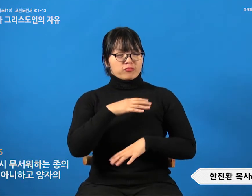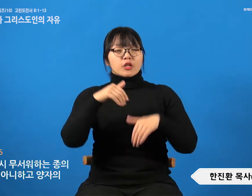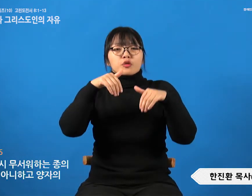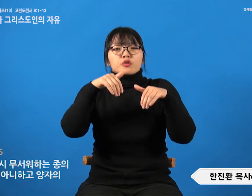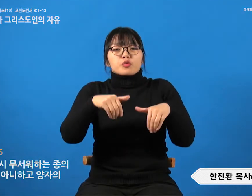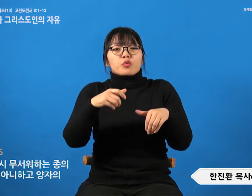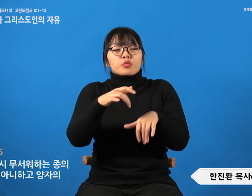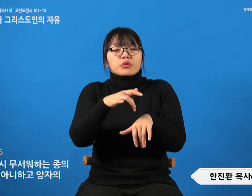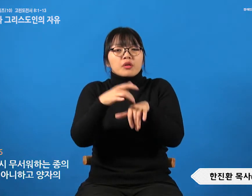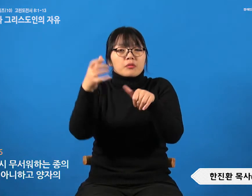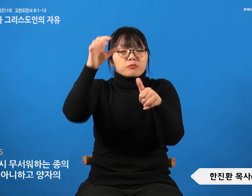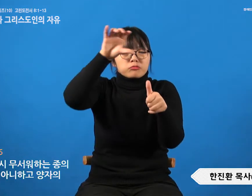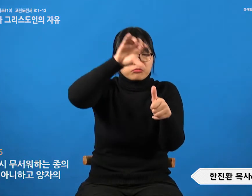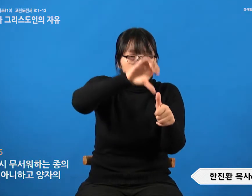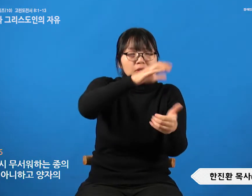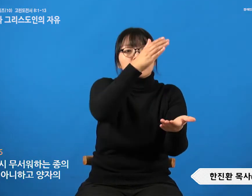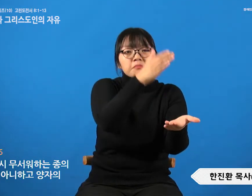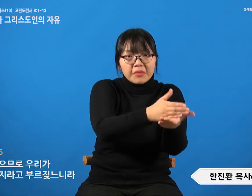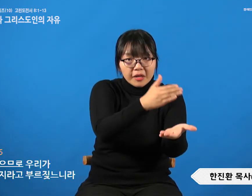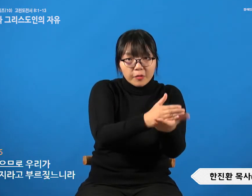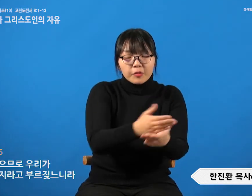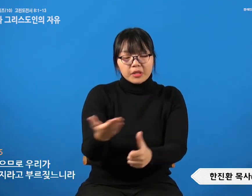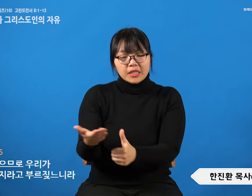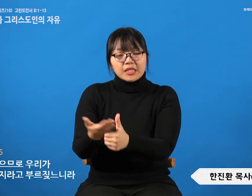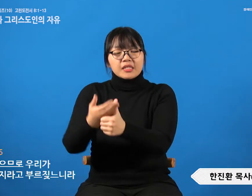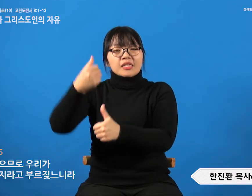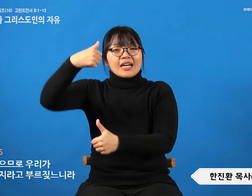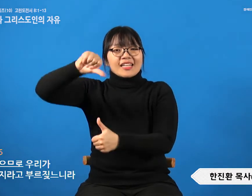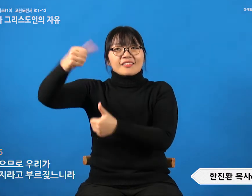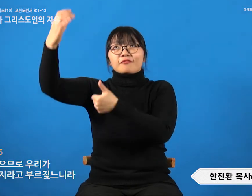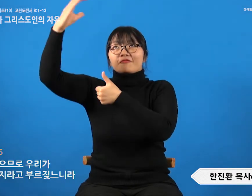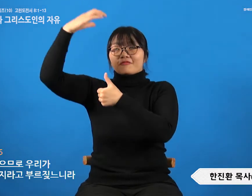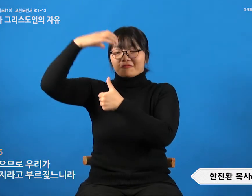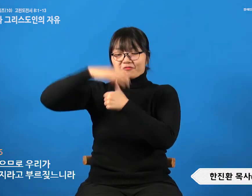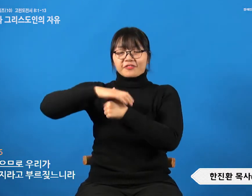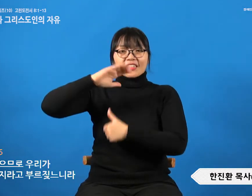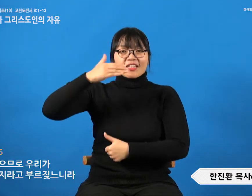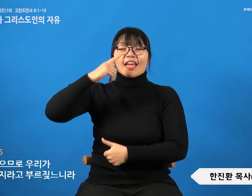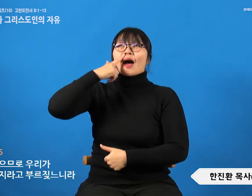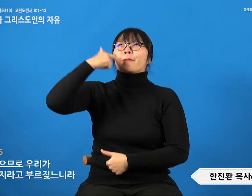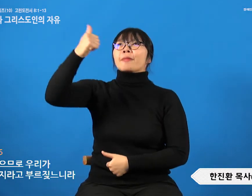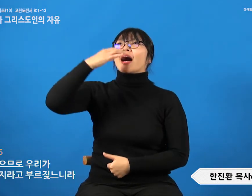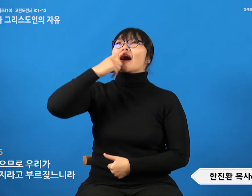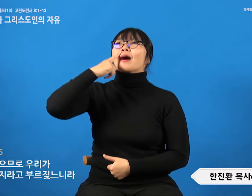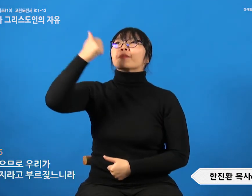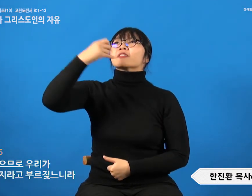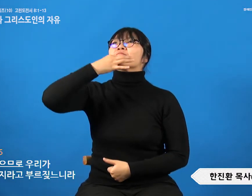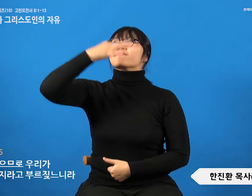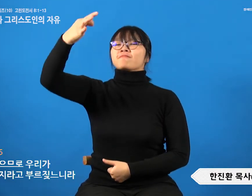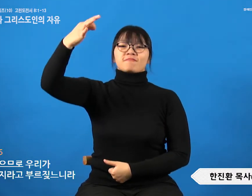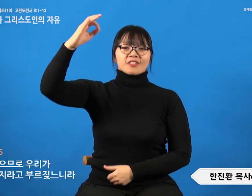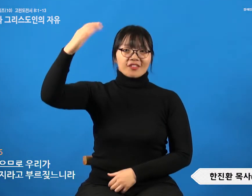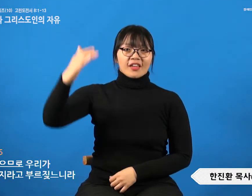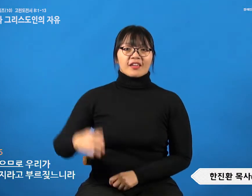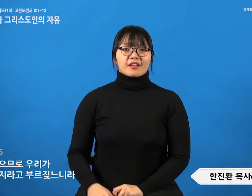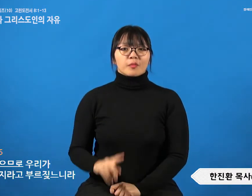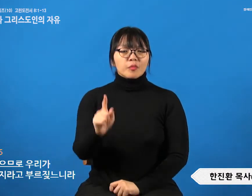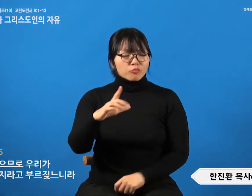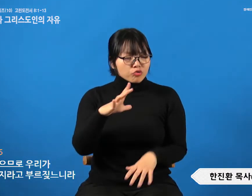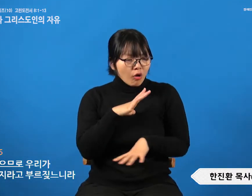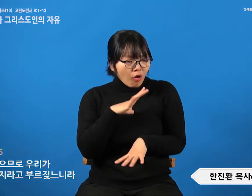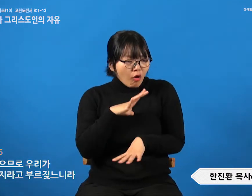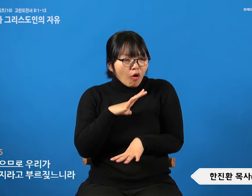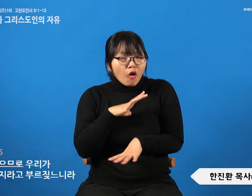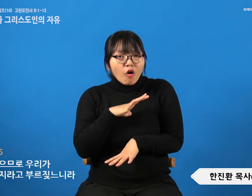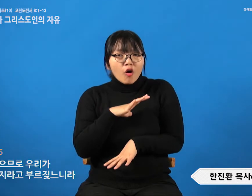받지 아니하고 양자의 영을 받았으므로 우리가 아빠 아버지라고 부르짖느니라. 무서워하는 것은